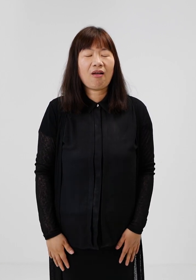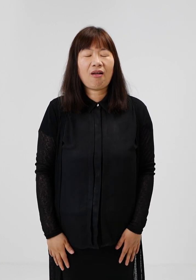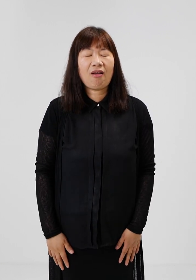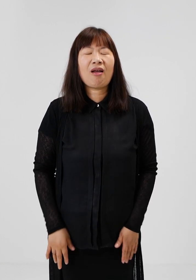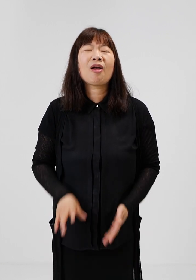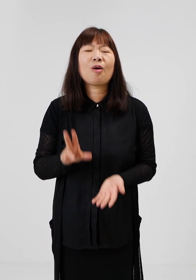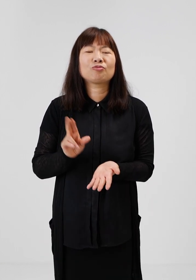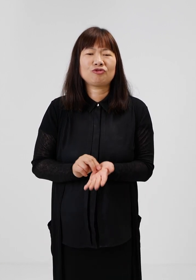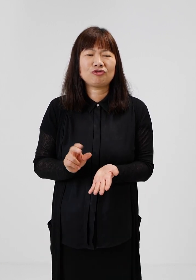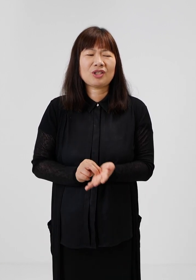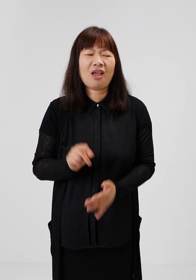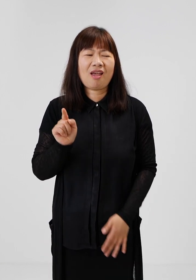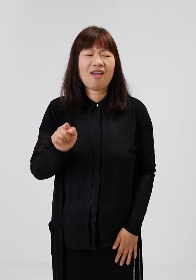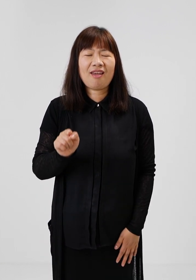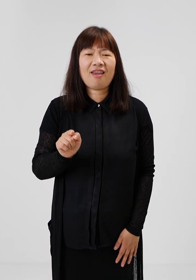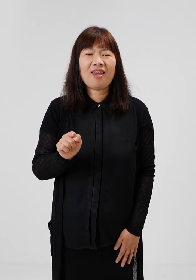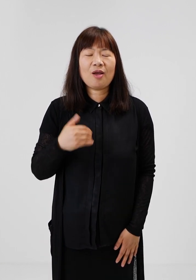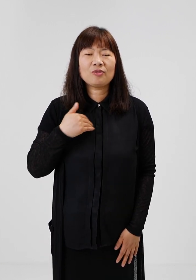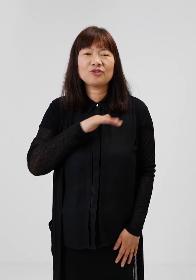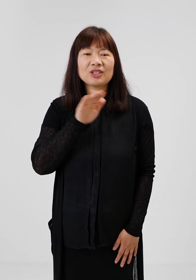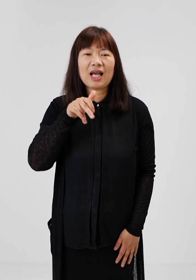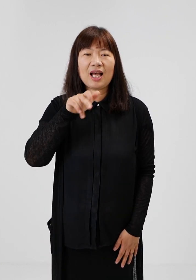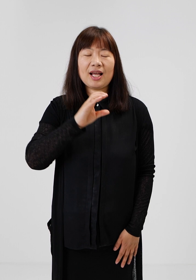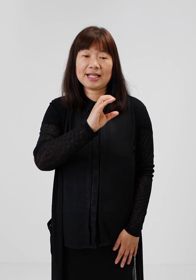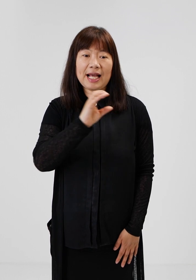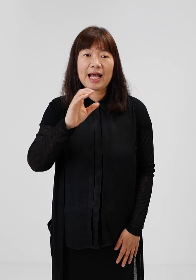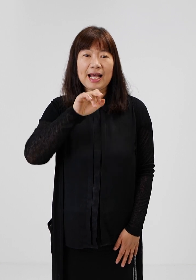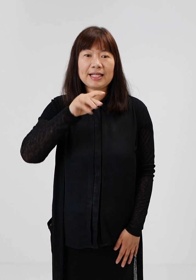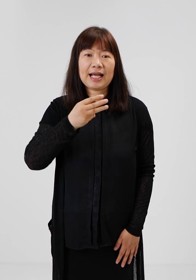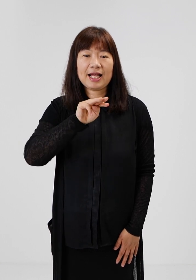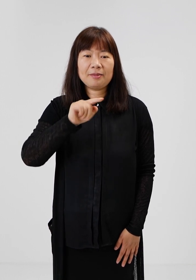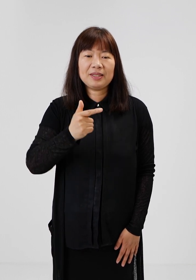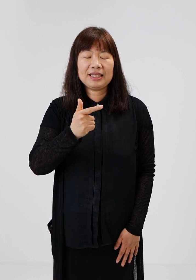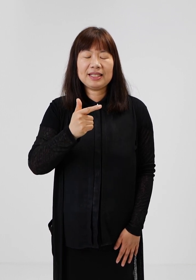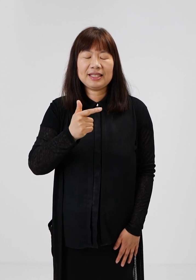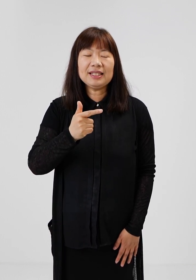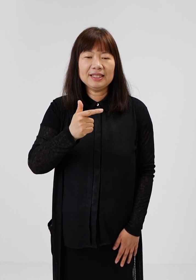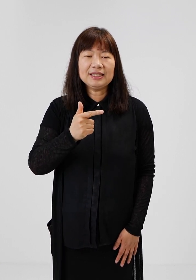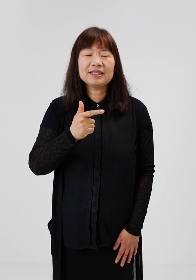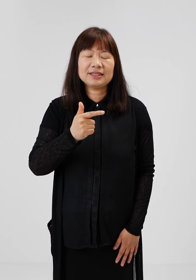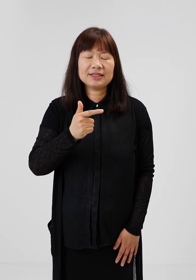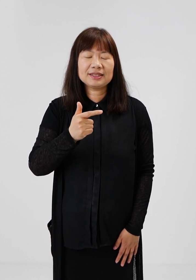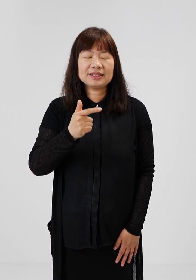이게 문제예요. 우리가 다 칼빈주의를 믿고 있는데